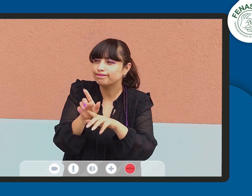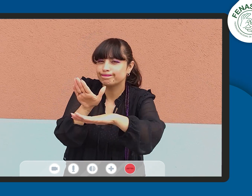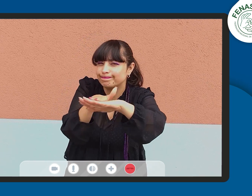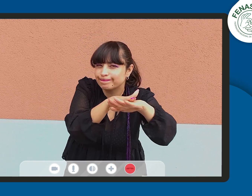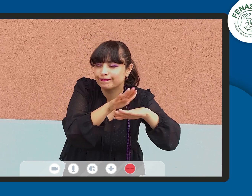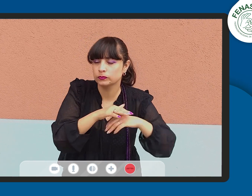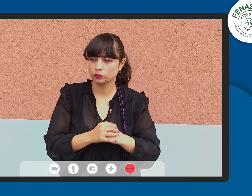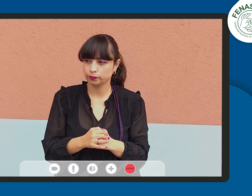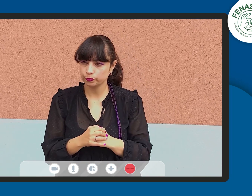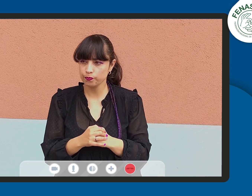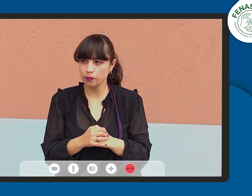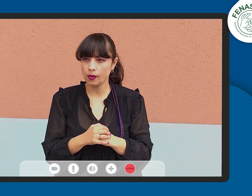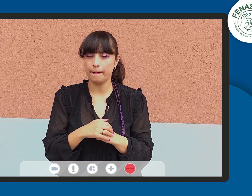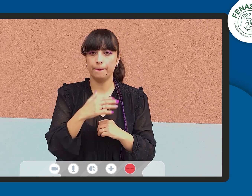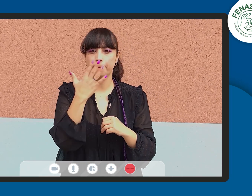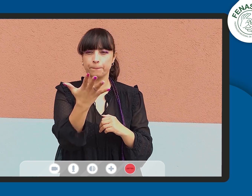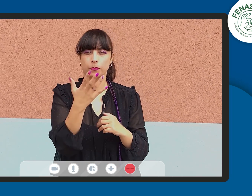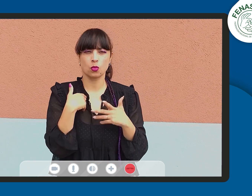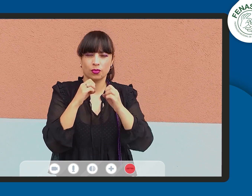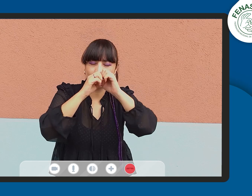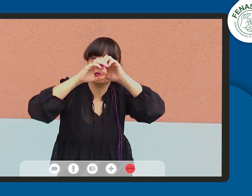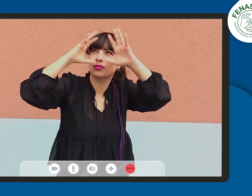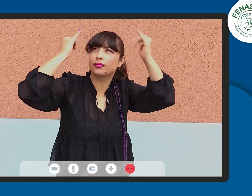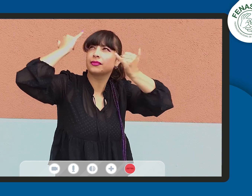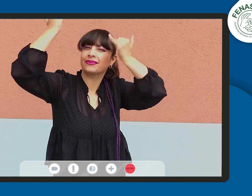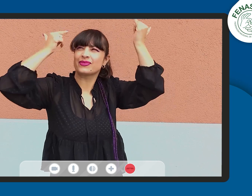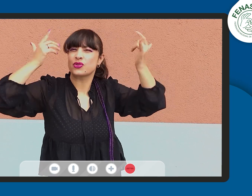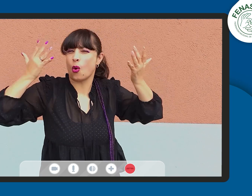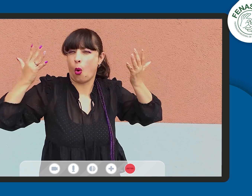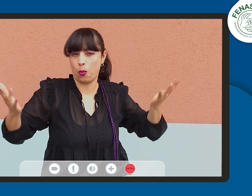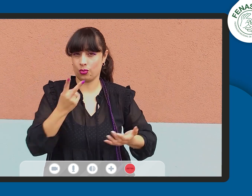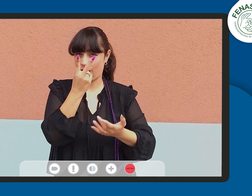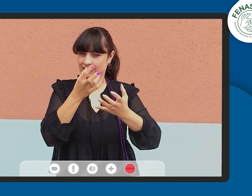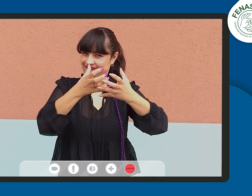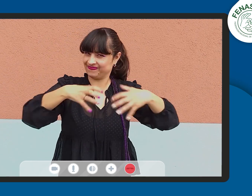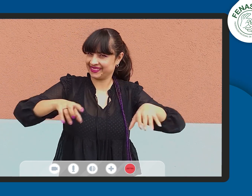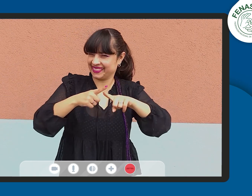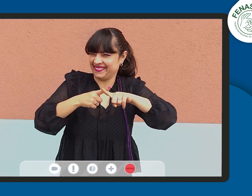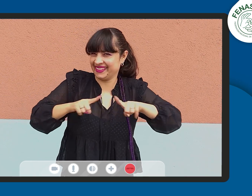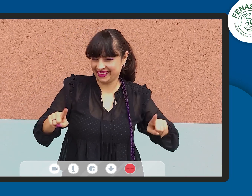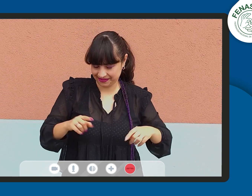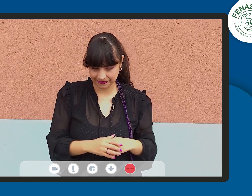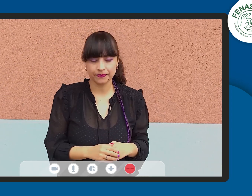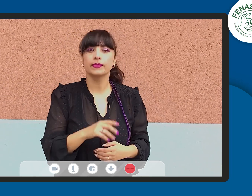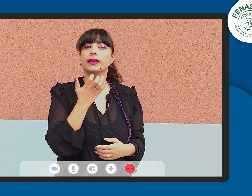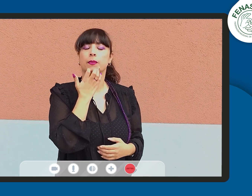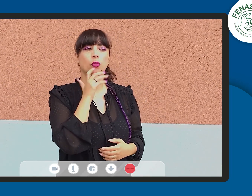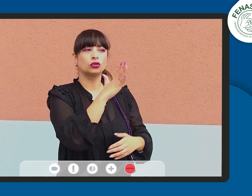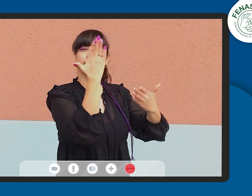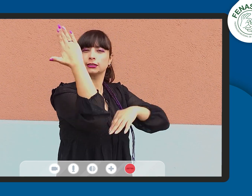visual vernacular. Quiero también que tengan en cuenta que las ideas en nuestra imaginación surgen de dos formas diferentes. Una